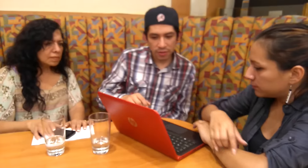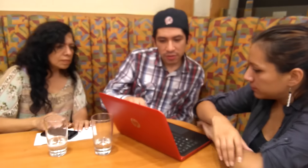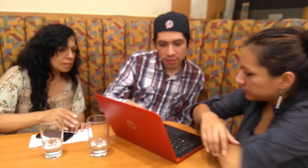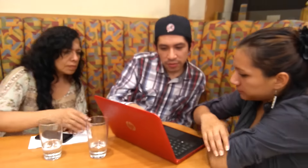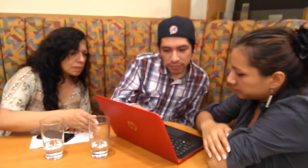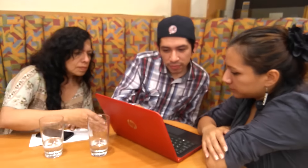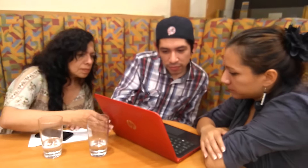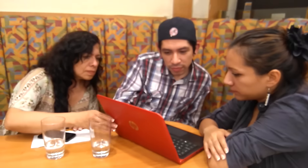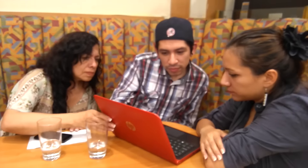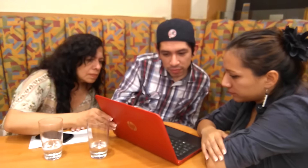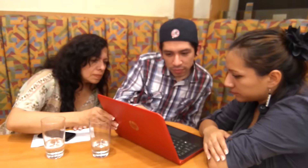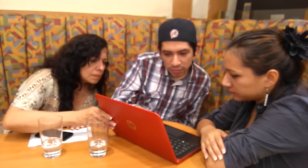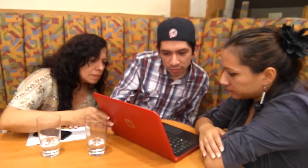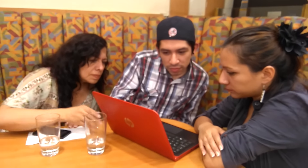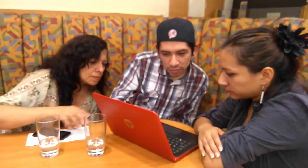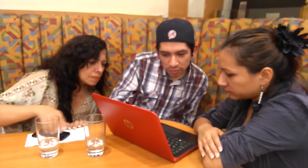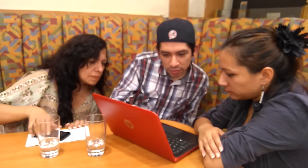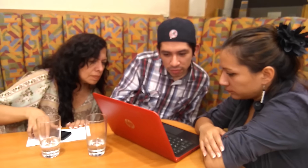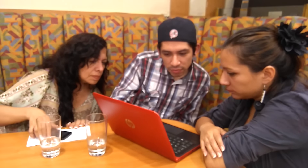¿me puedes explicar a qué se refiere?